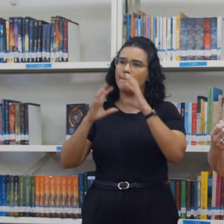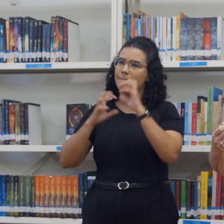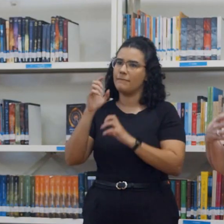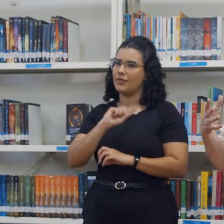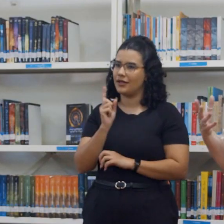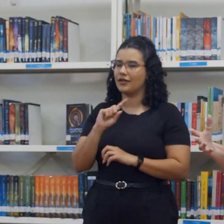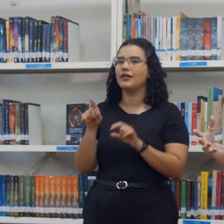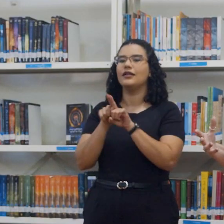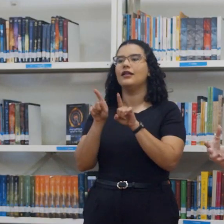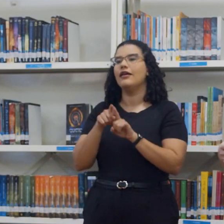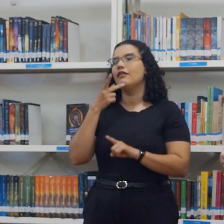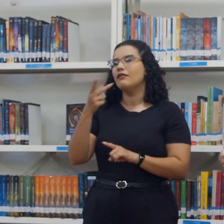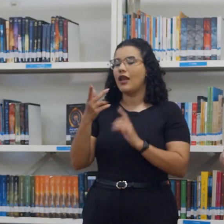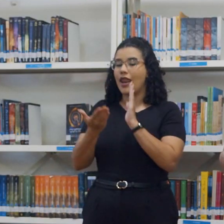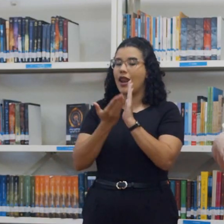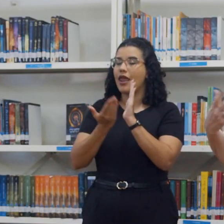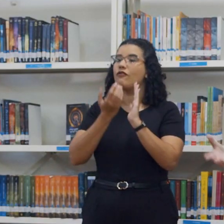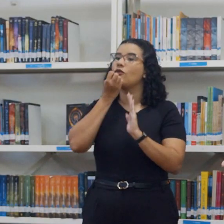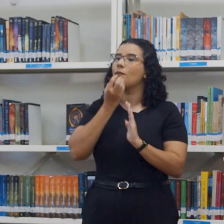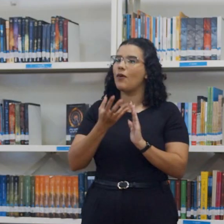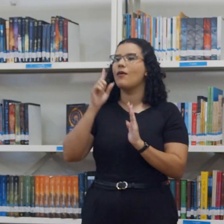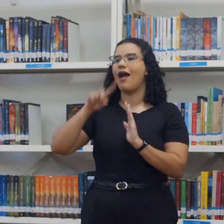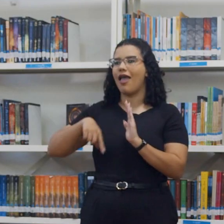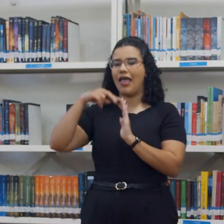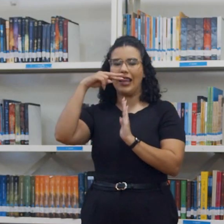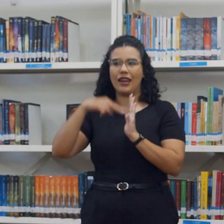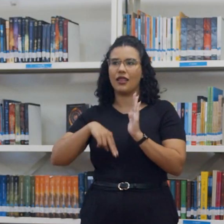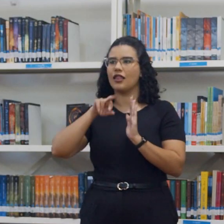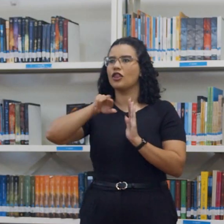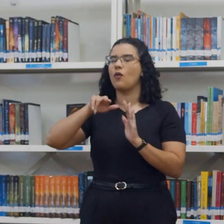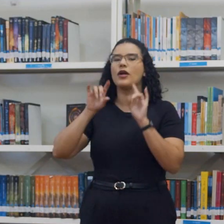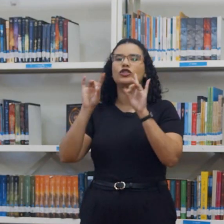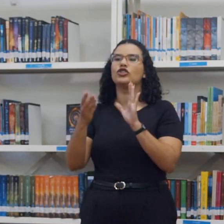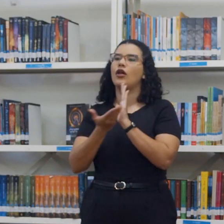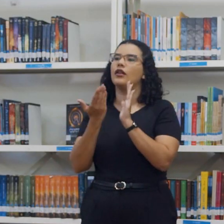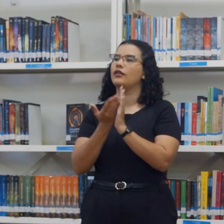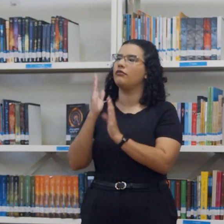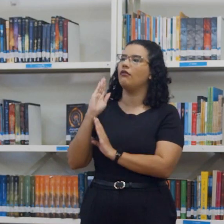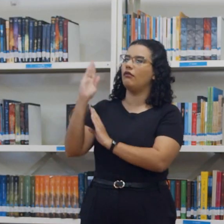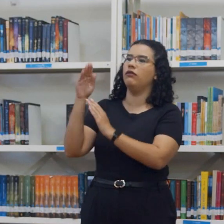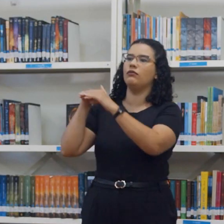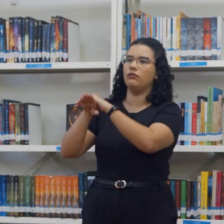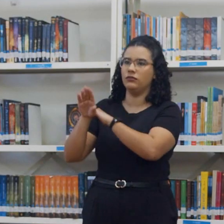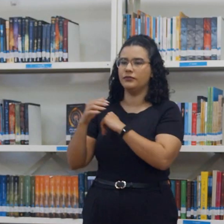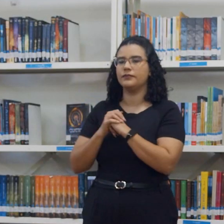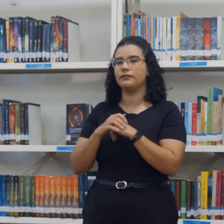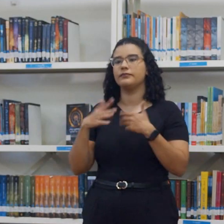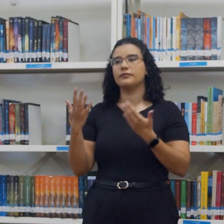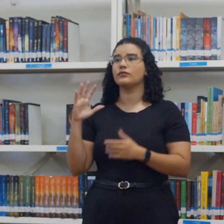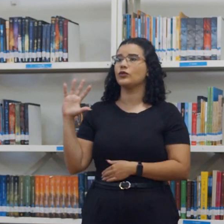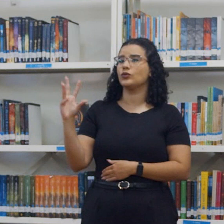que um bom livro é aquele que é lido, não é aquele livro que está na prateleira? Todo mundo